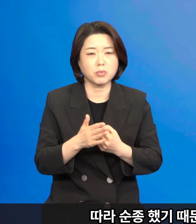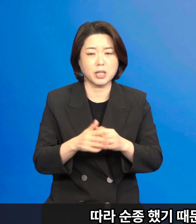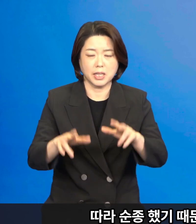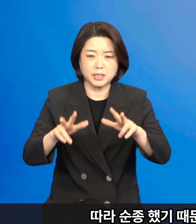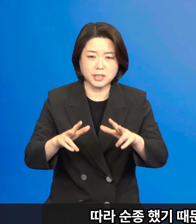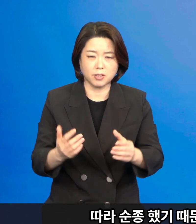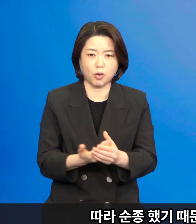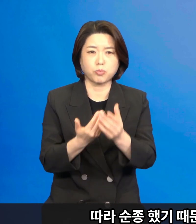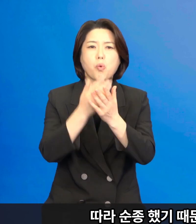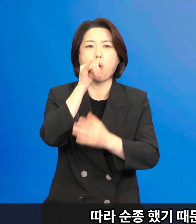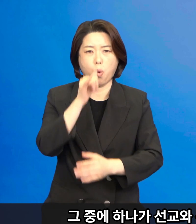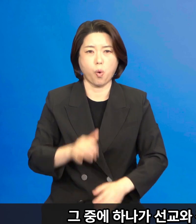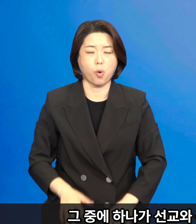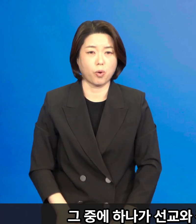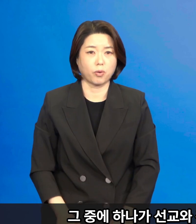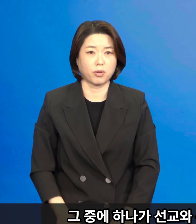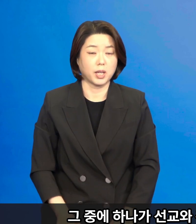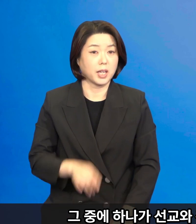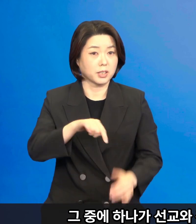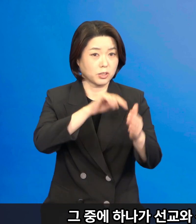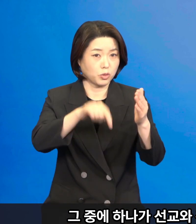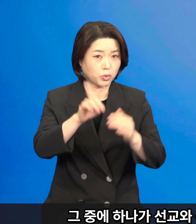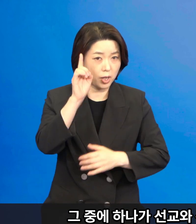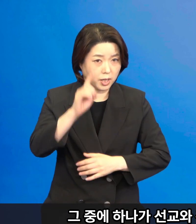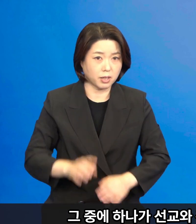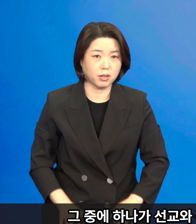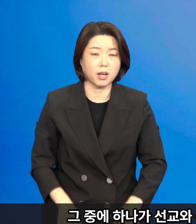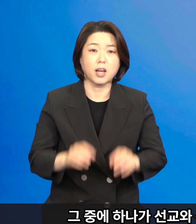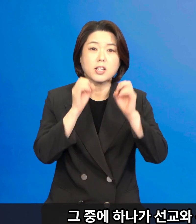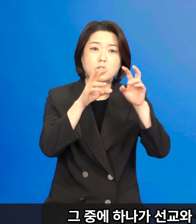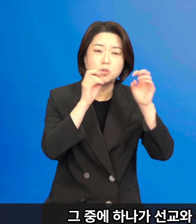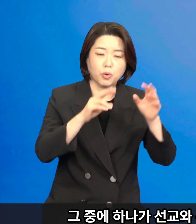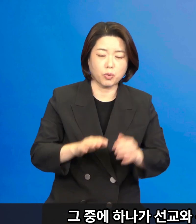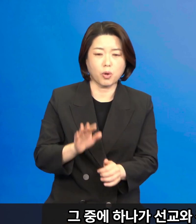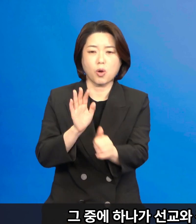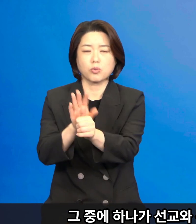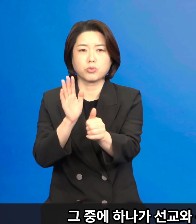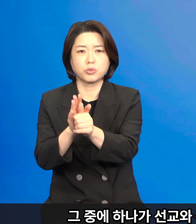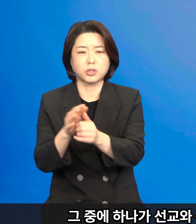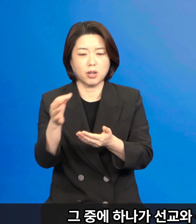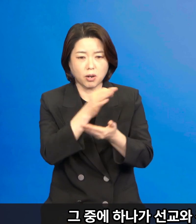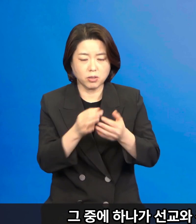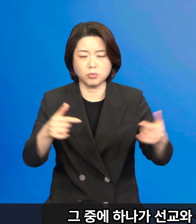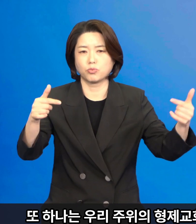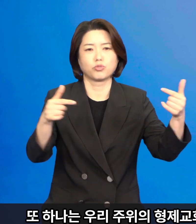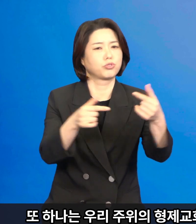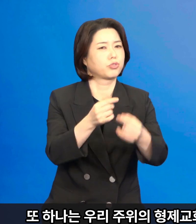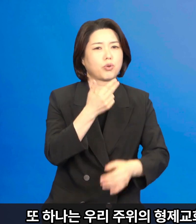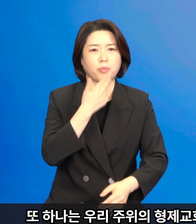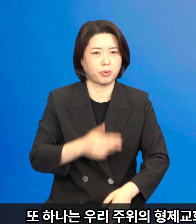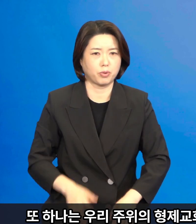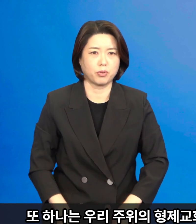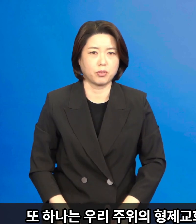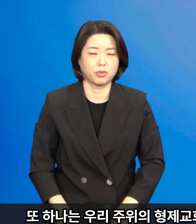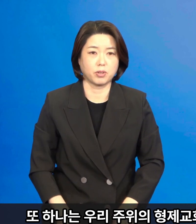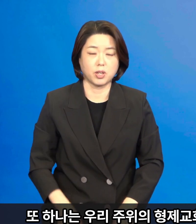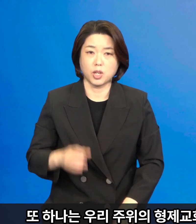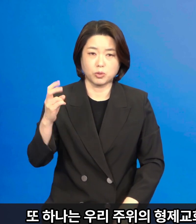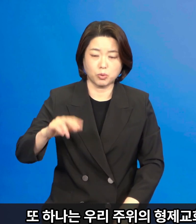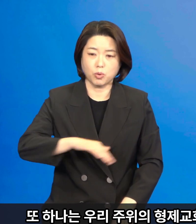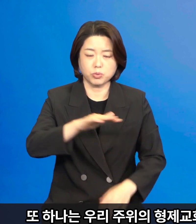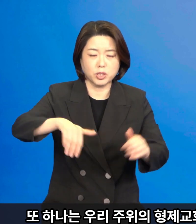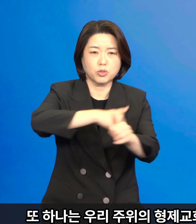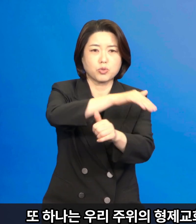저는 분명히 믿습니다. 그 중에 하나가 선교와 구제 헌금을 줄이지 않았다는 것과 또 하나는 우리